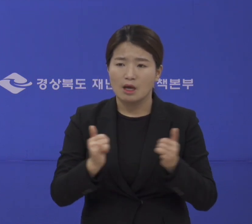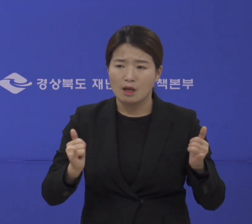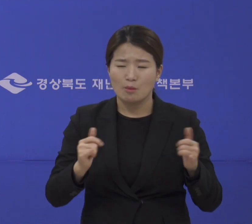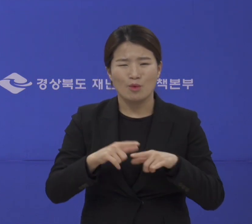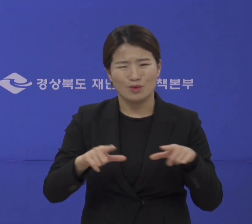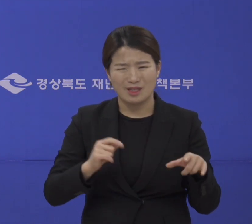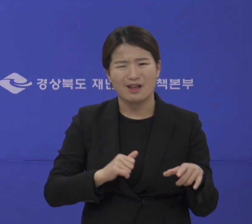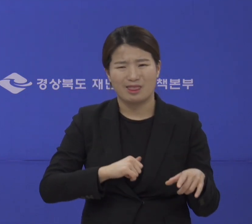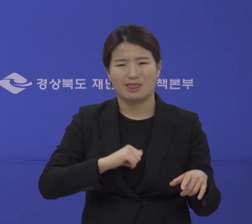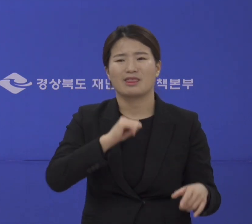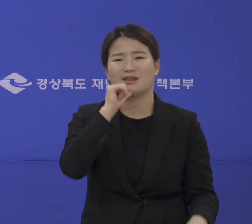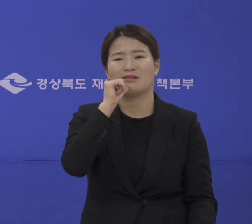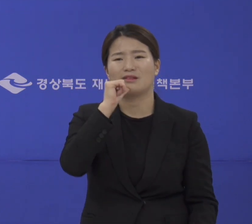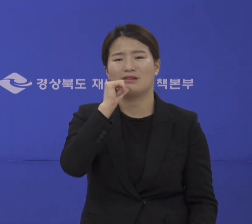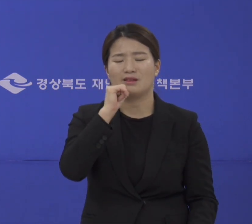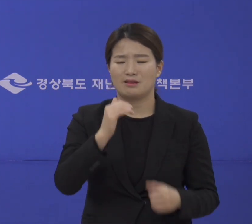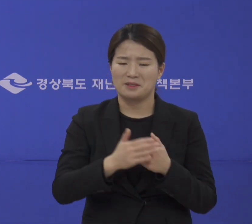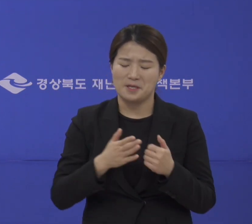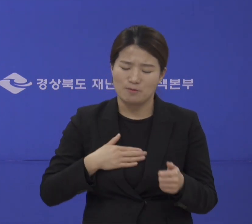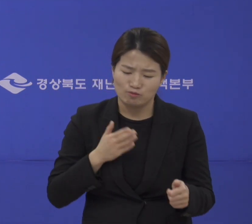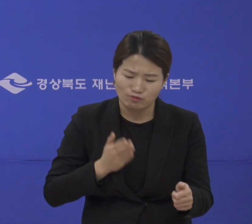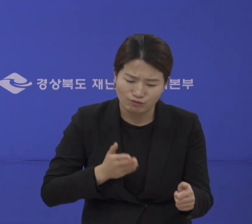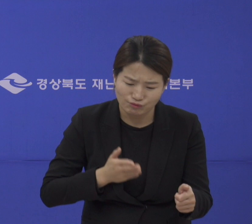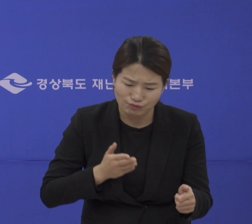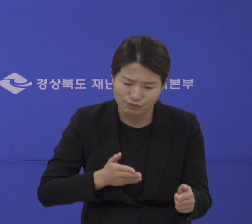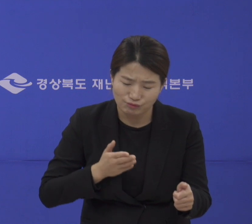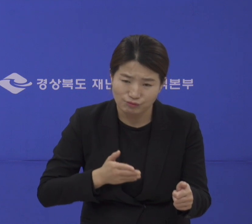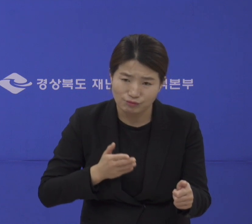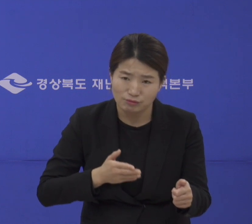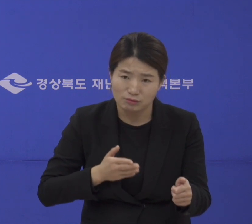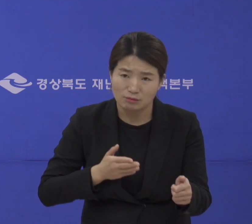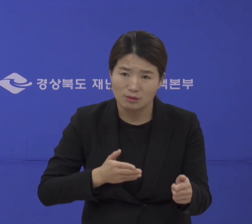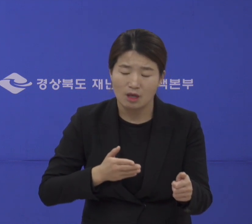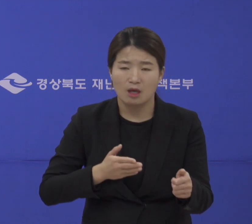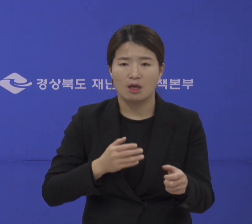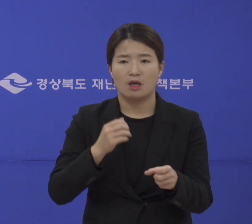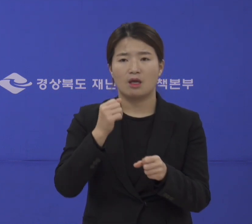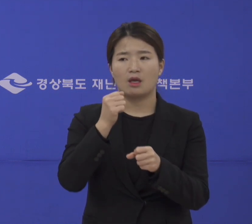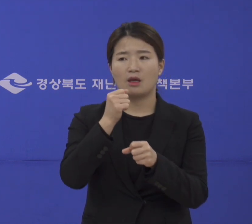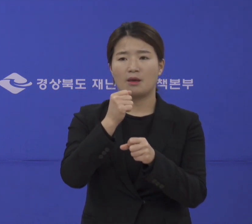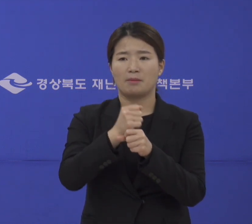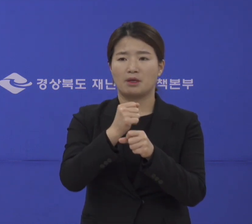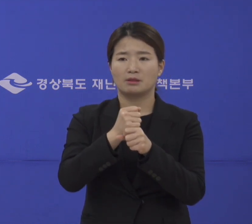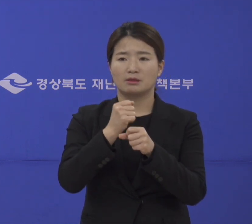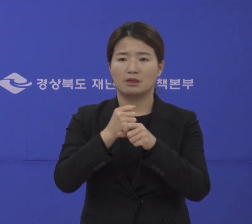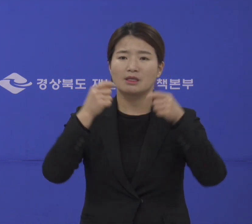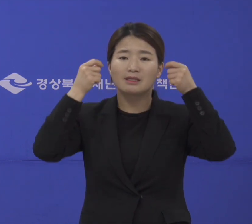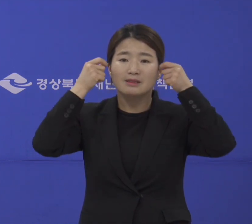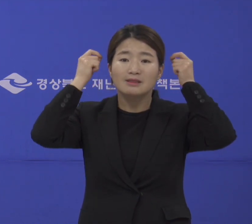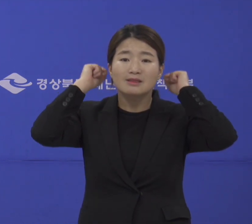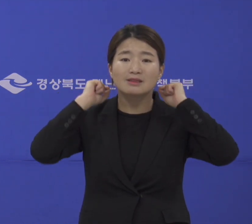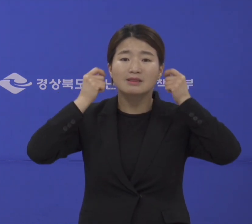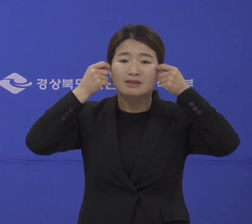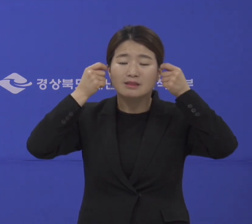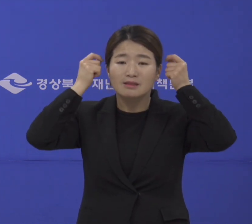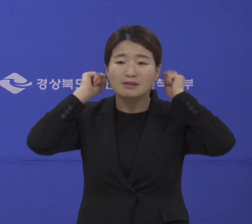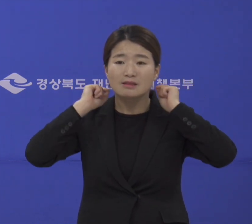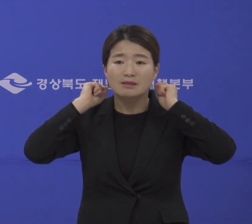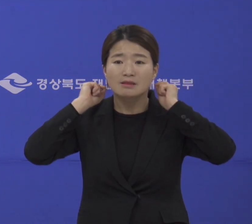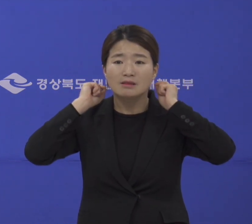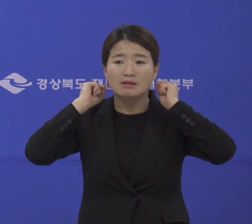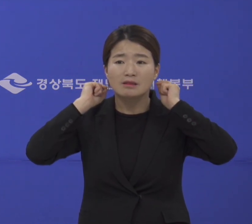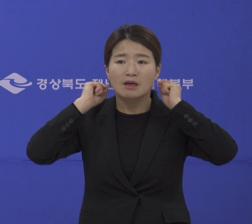영세한 분들인데 우리가 부탁을 드렸더니 이걸 만드는데 이걸 옆에 기거는 귀걸이